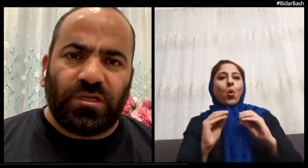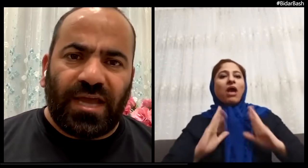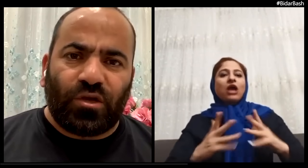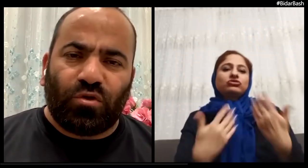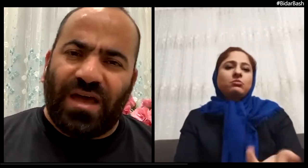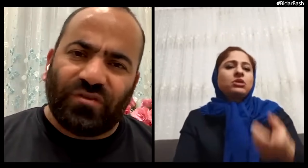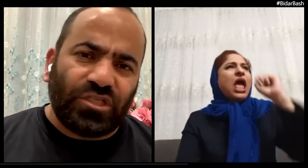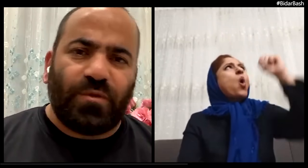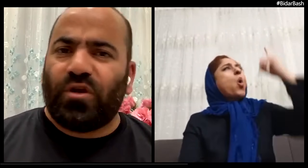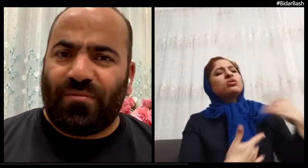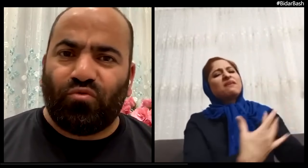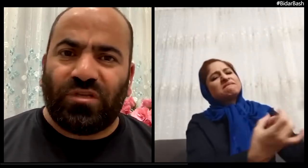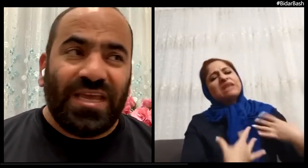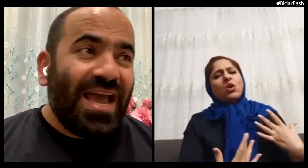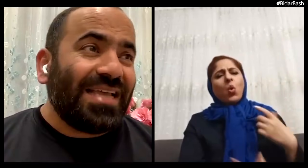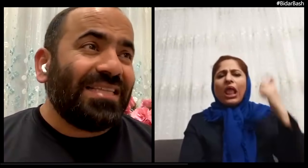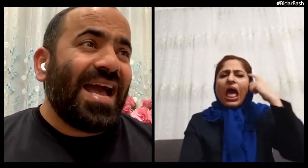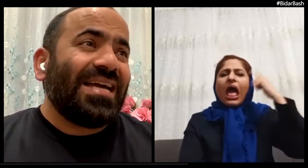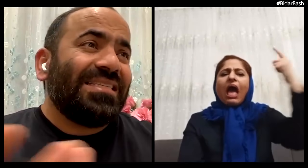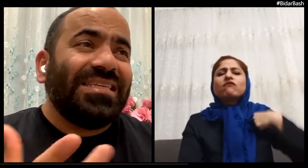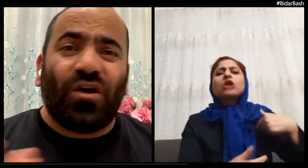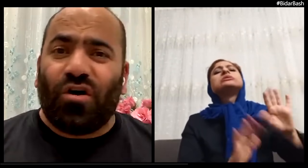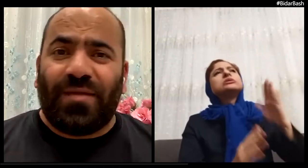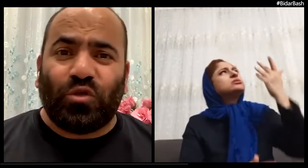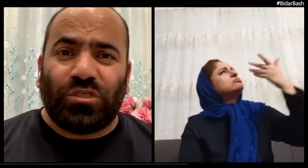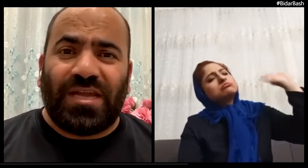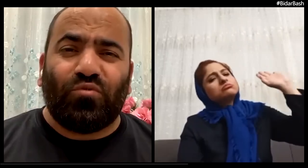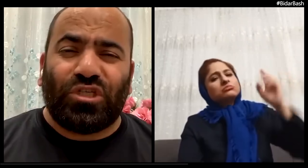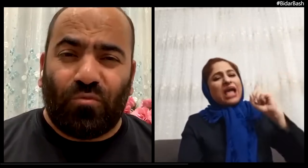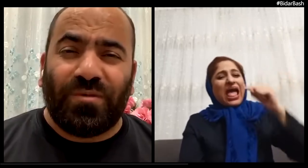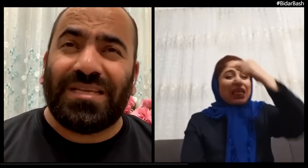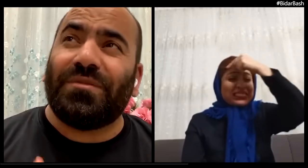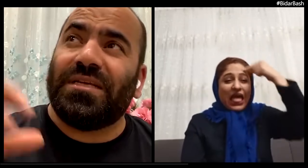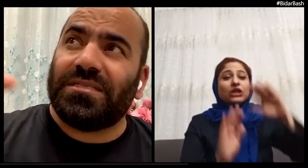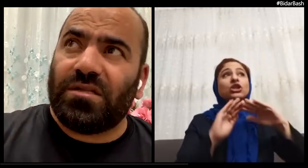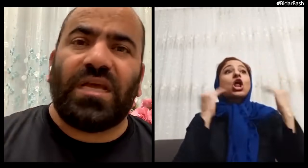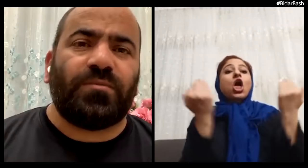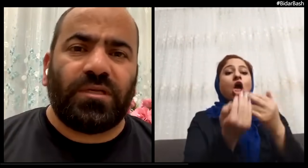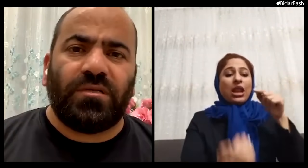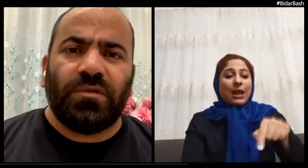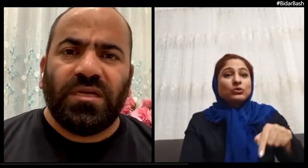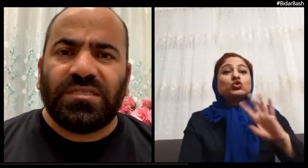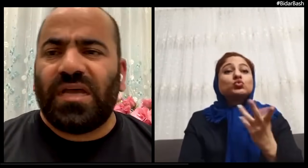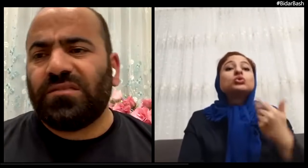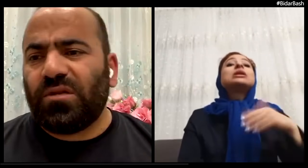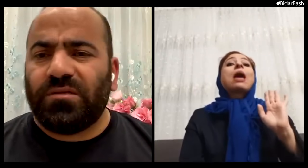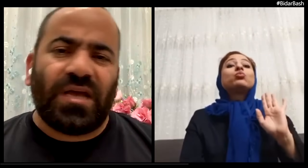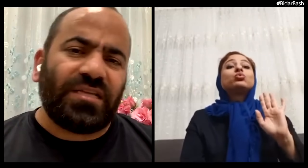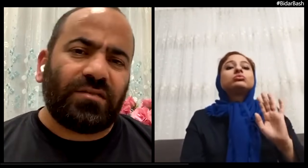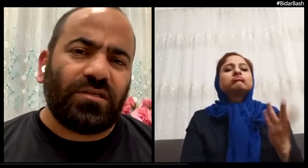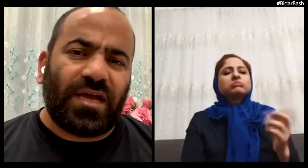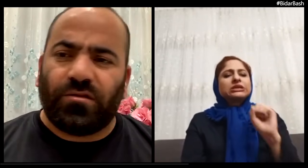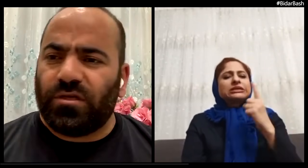همین جوری، اگه خدا حواسش به ما نبود، اگه تقدیر عالم اینجوری نبود که ما به سمت انسانیت بریم، 100 سال